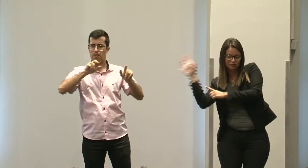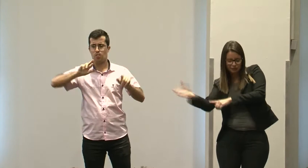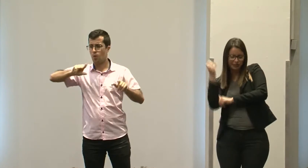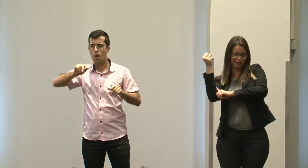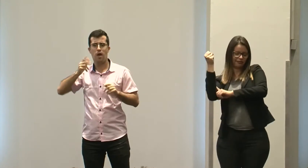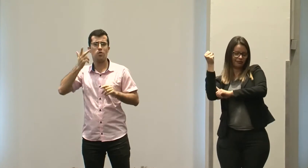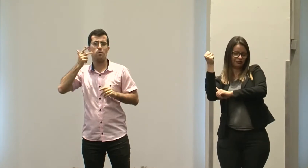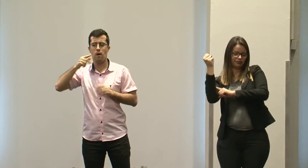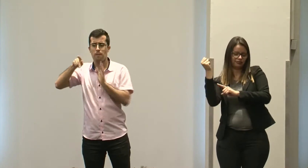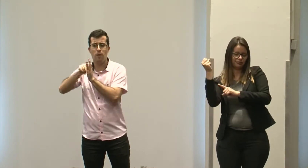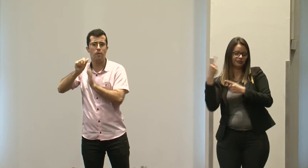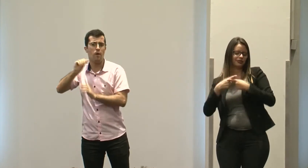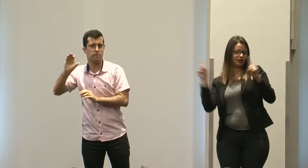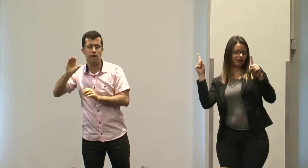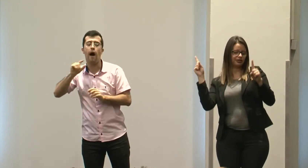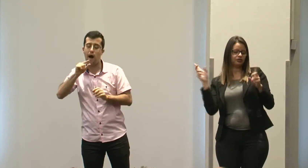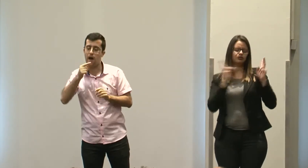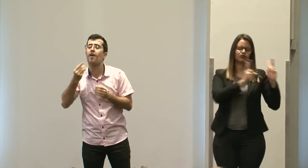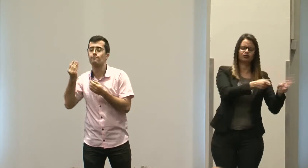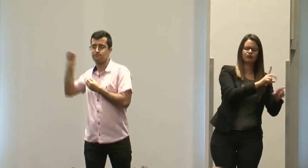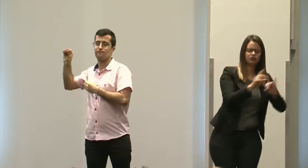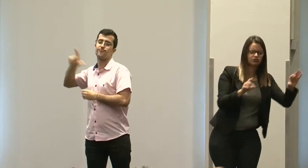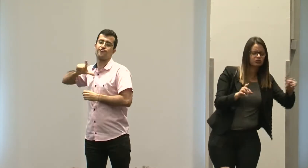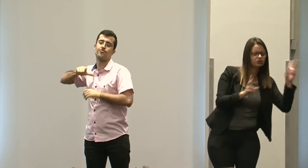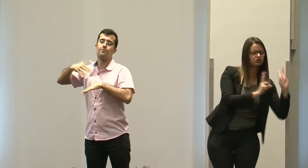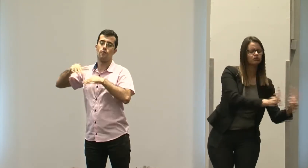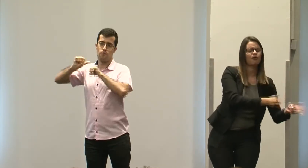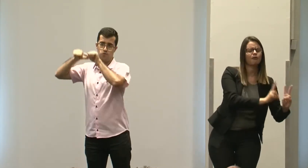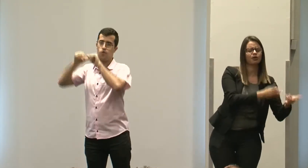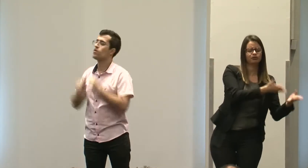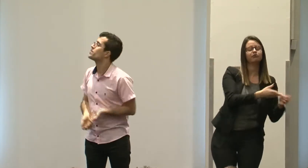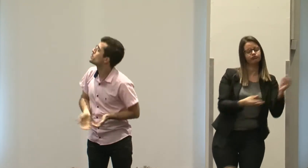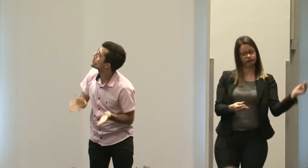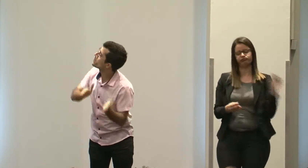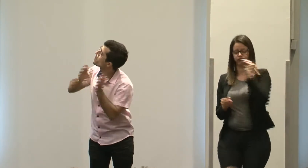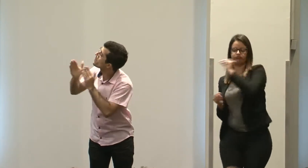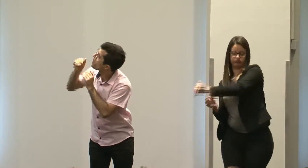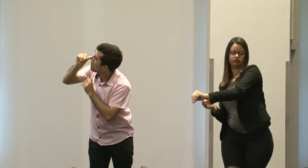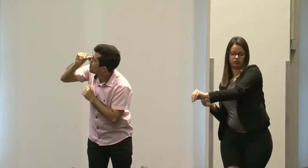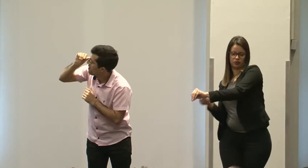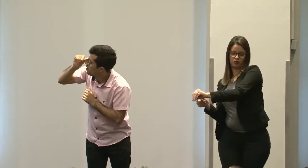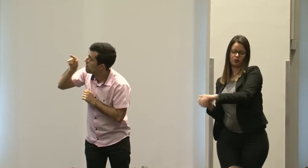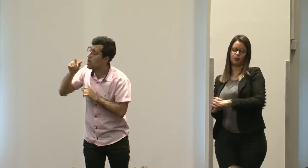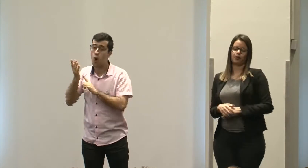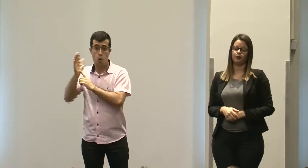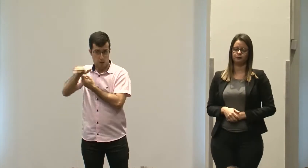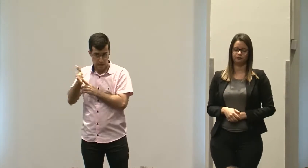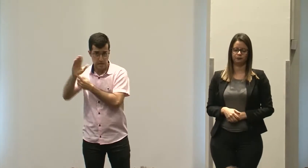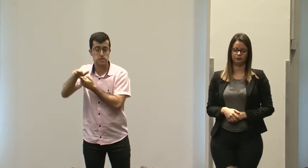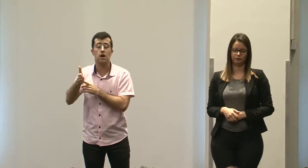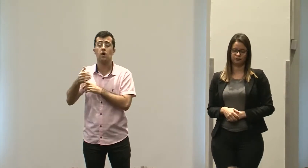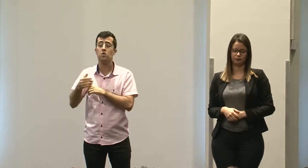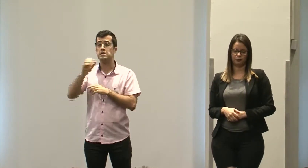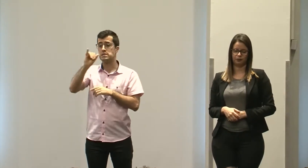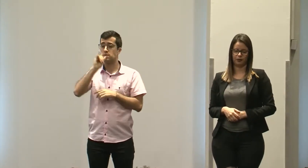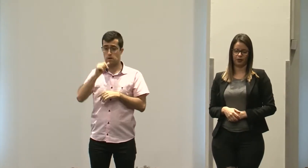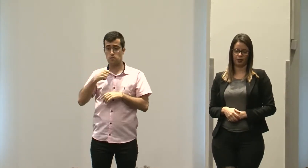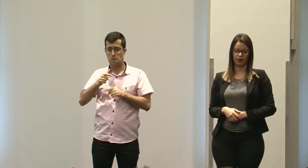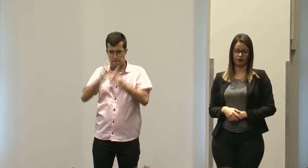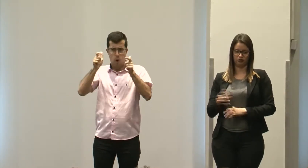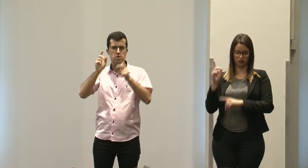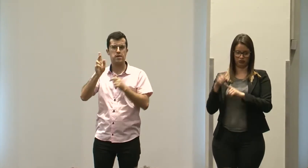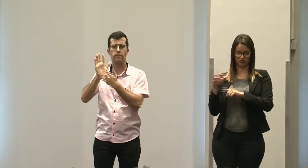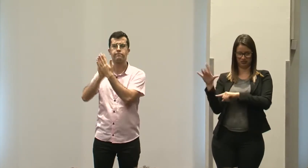nós percebemos que o movimento modifica-se. Ele sofre uma adaptação nesse momento do sinal.